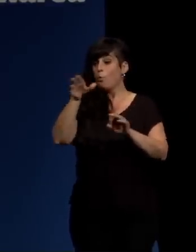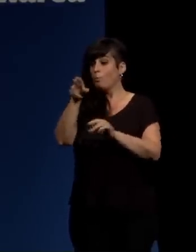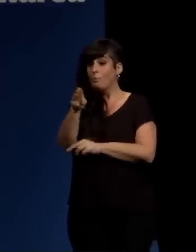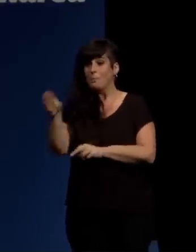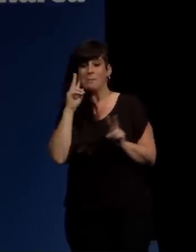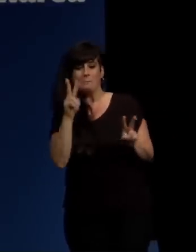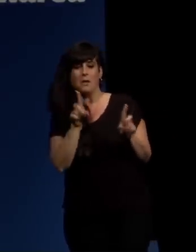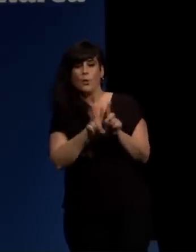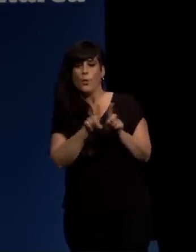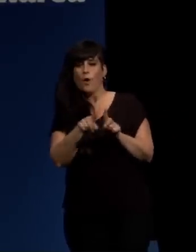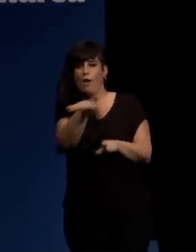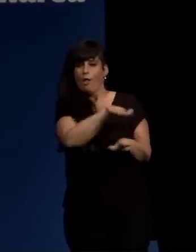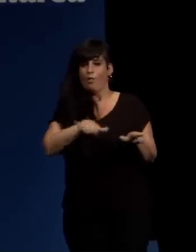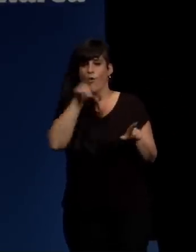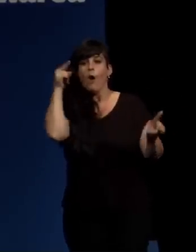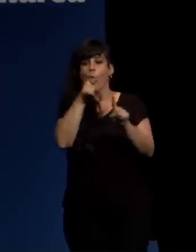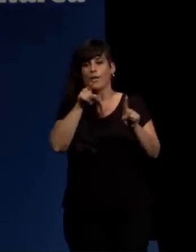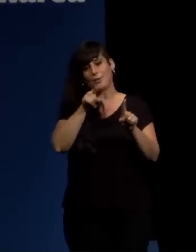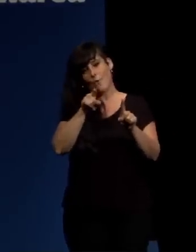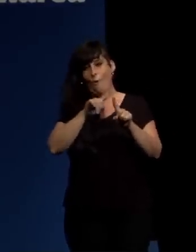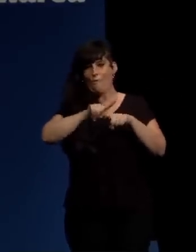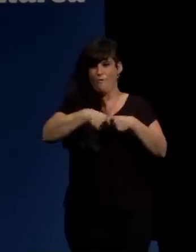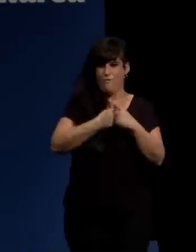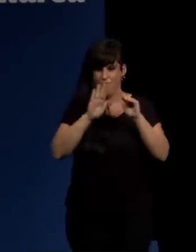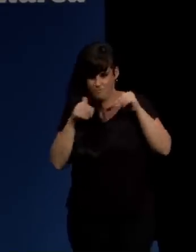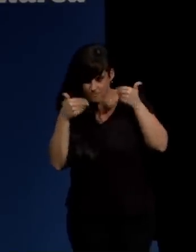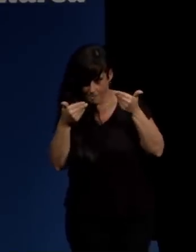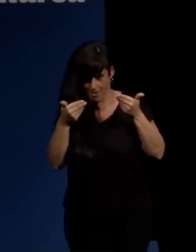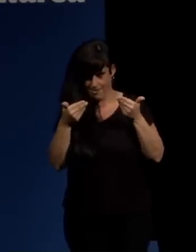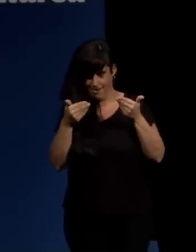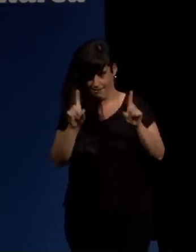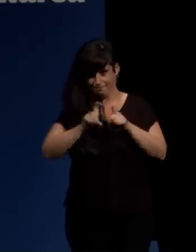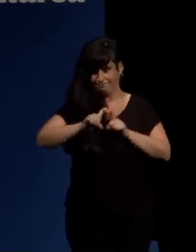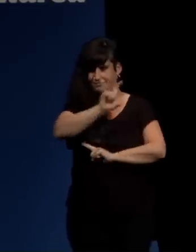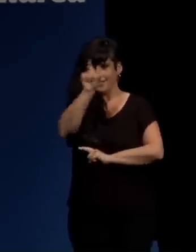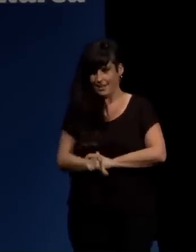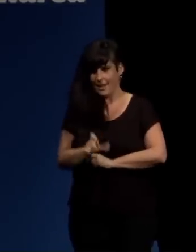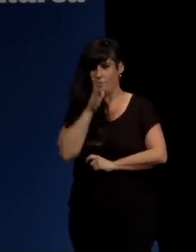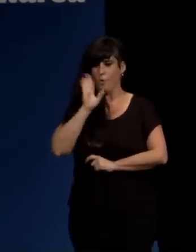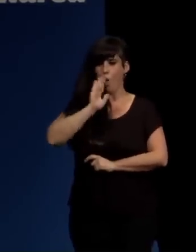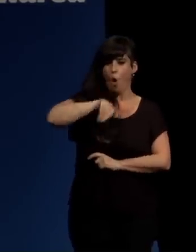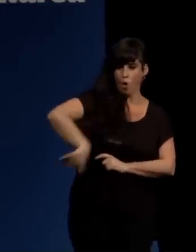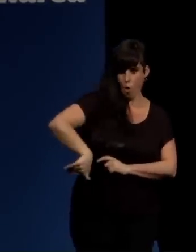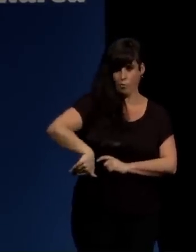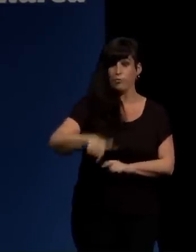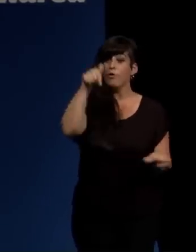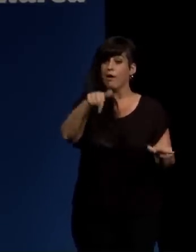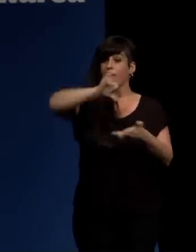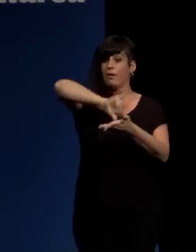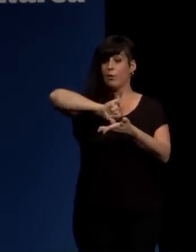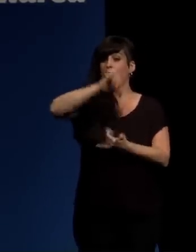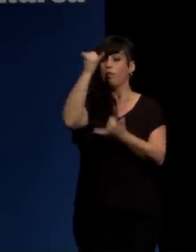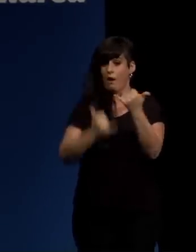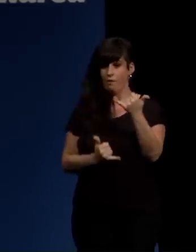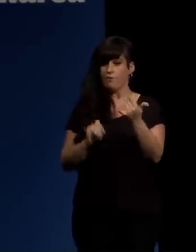mellor lugar para formar unha familia, a familia siciliana da corrupción, que tamén aquí nesta cidade ten